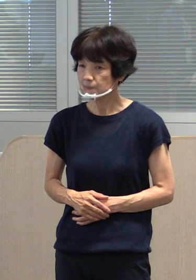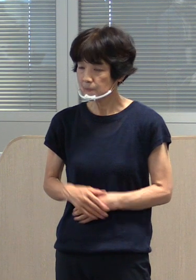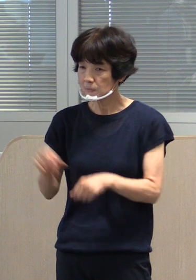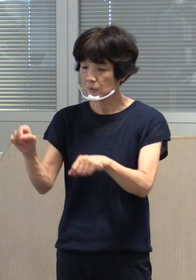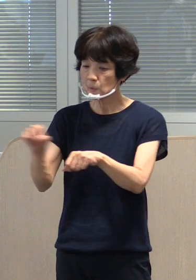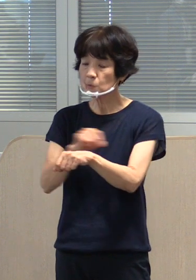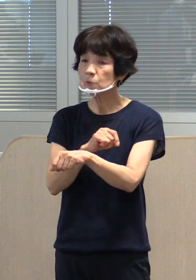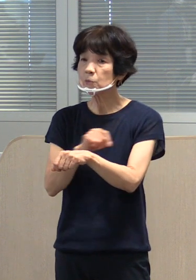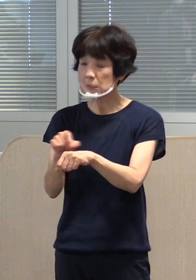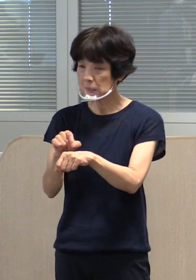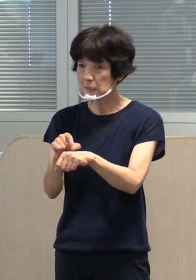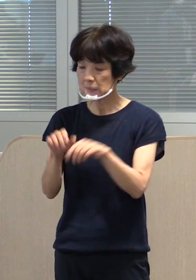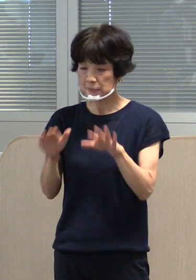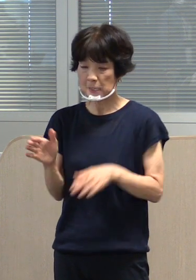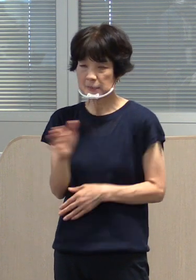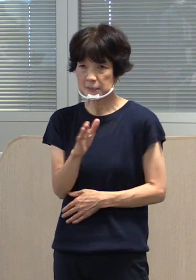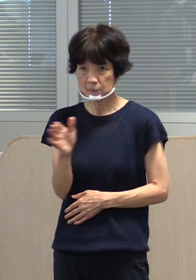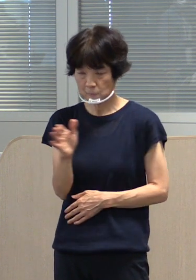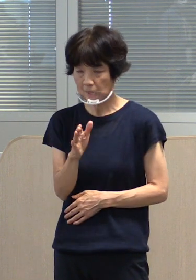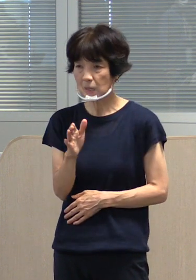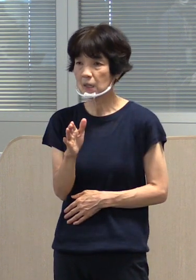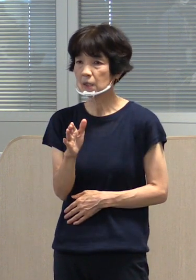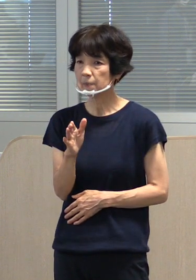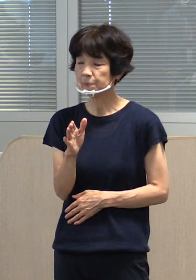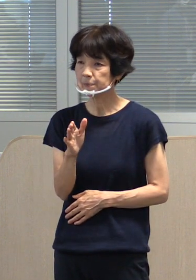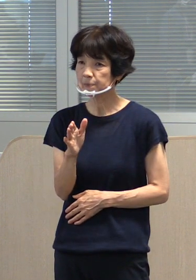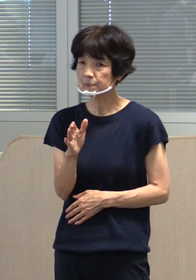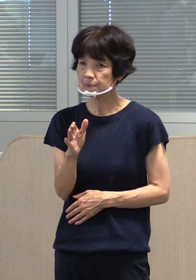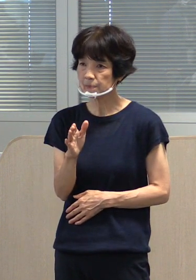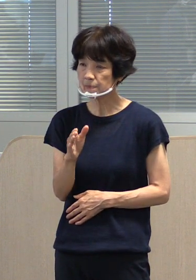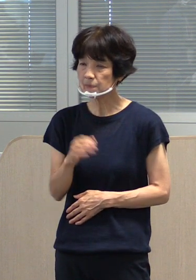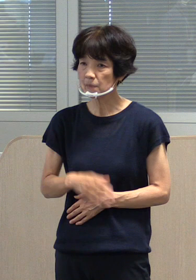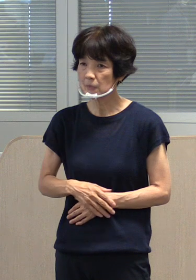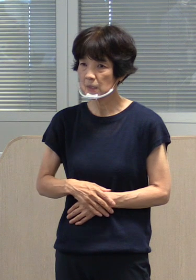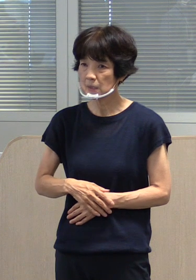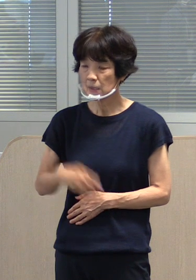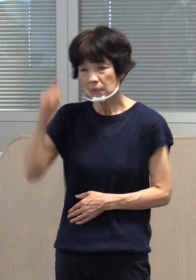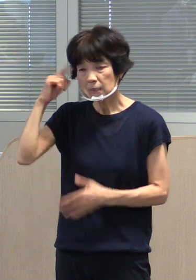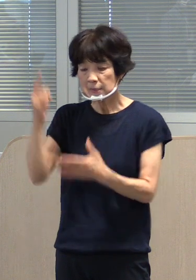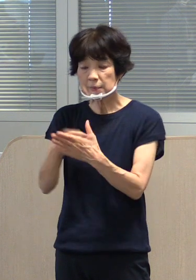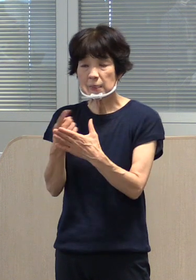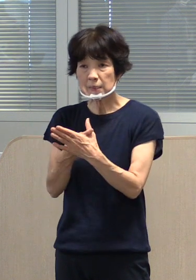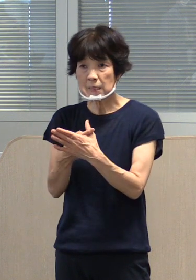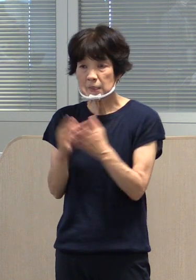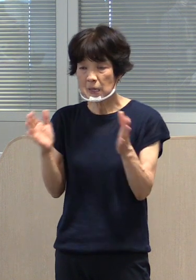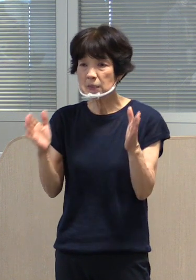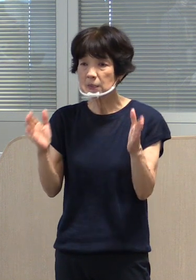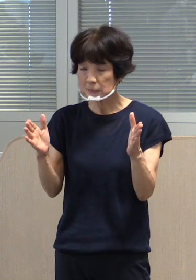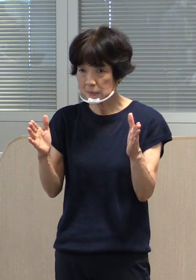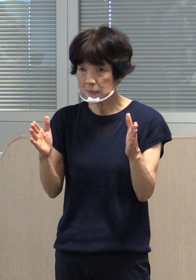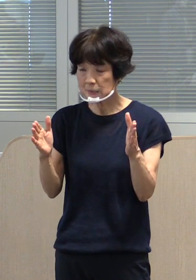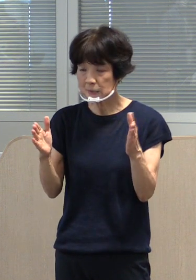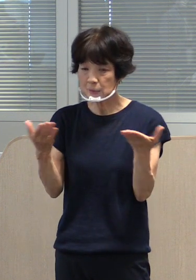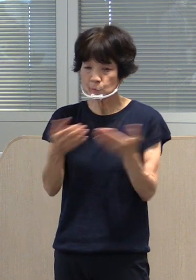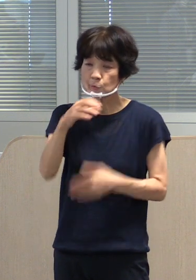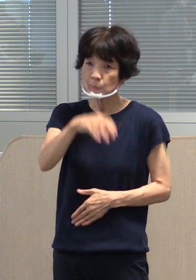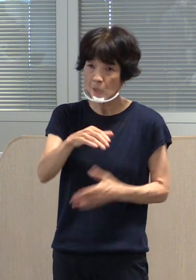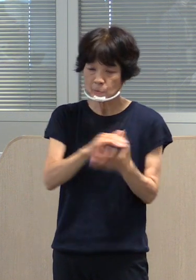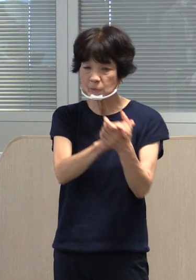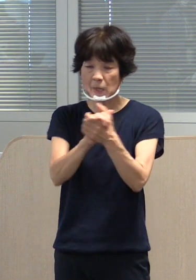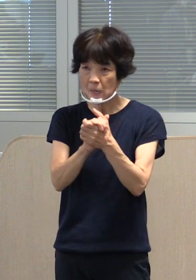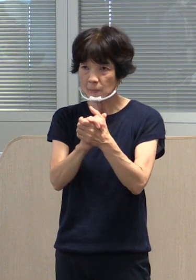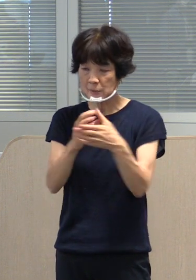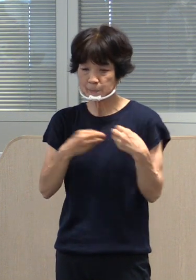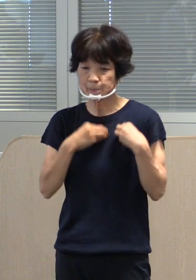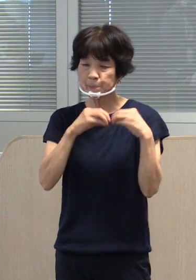特に最近は、知らず知らずに家族、職場の同僚に感染をさ